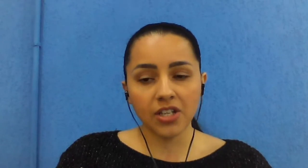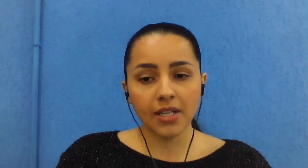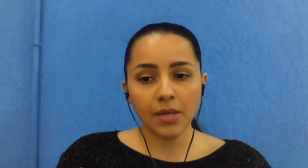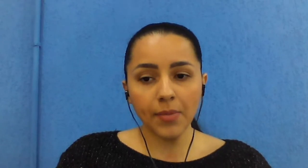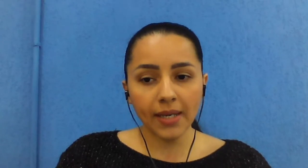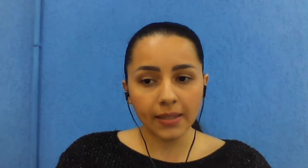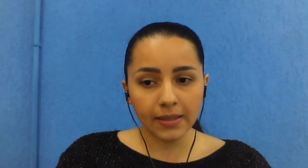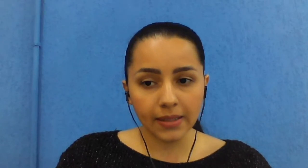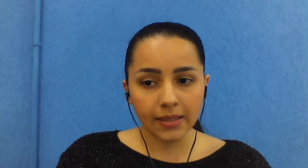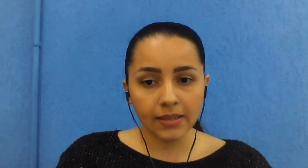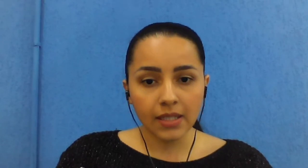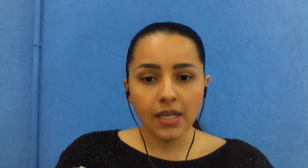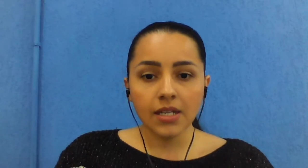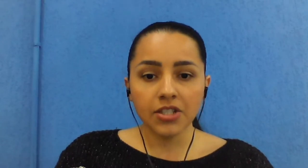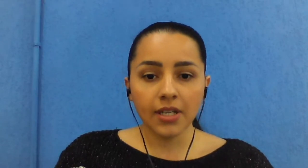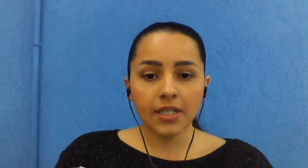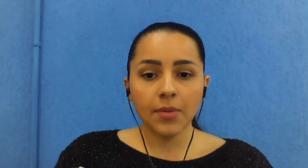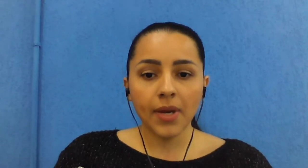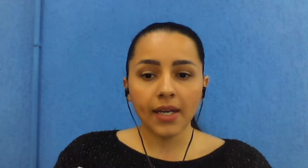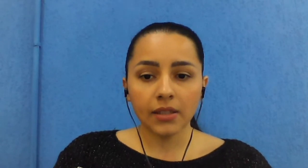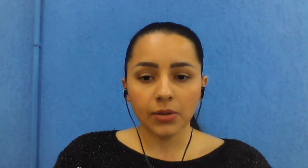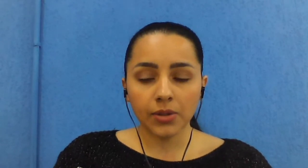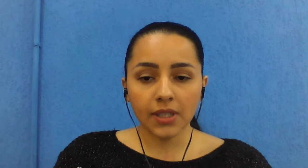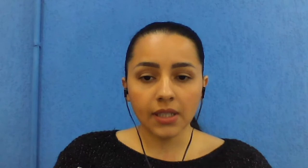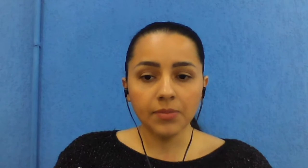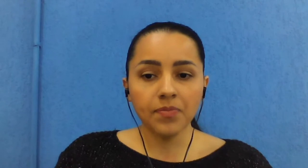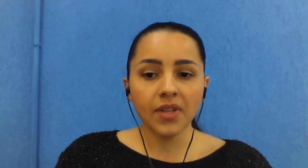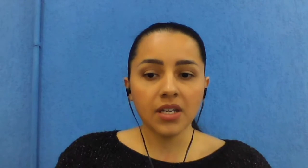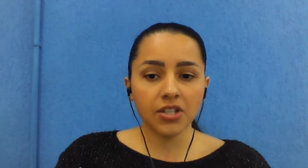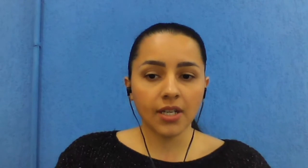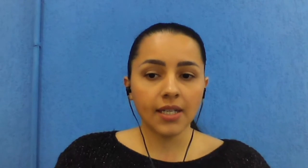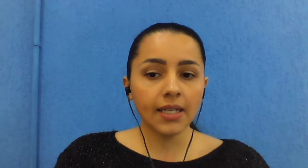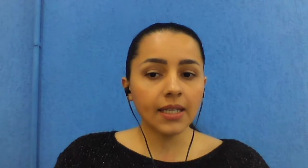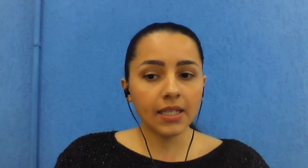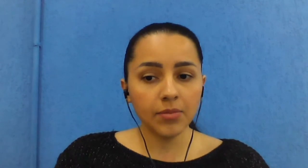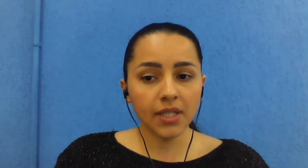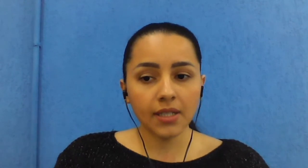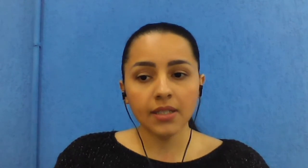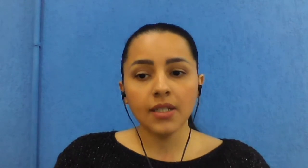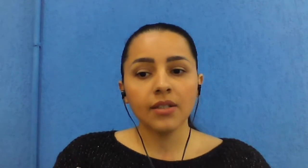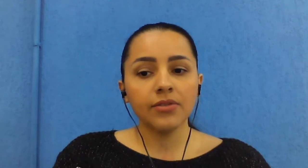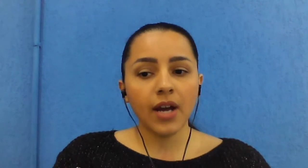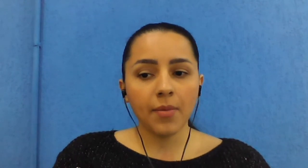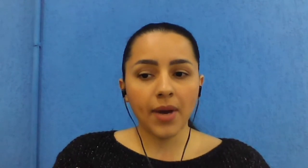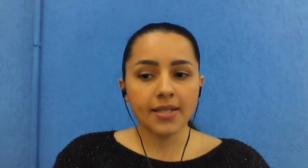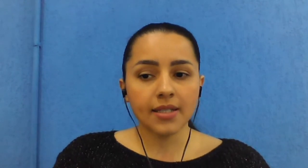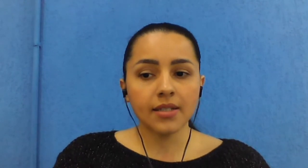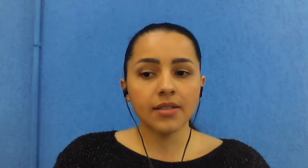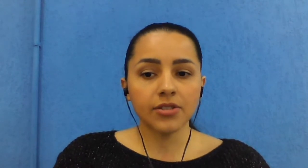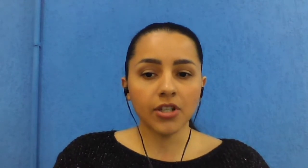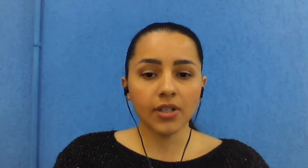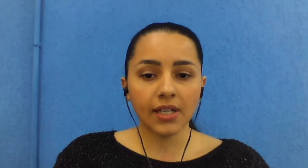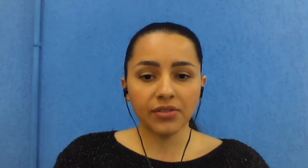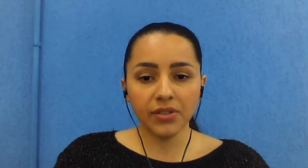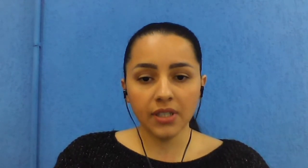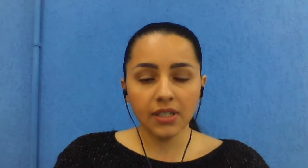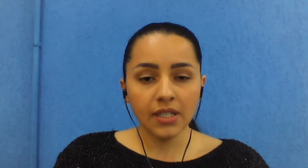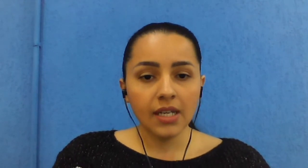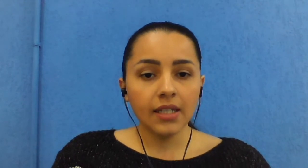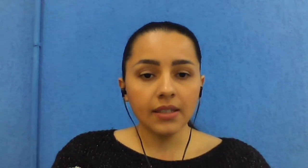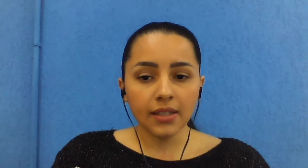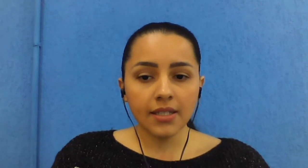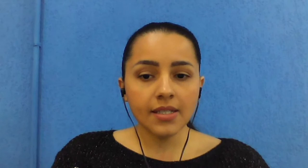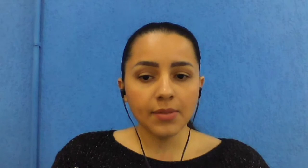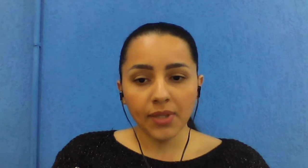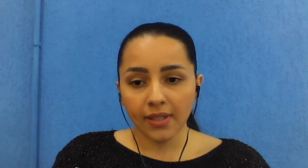Elétrica, Engenharia Mecânica, Engenharia Mecatrônica, Engenharia Química, Farmácia,